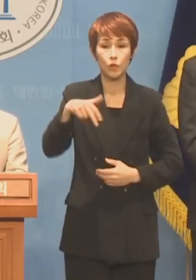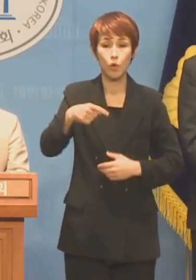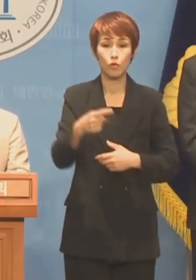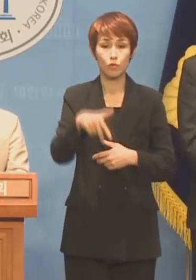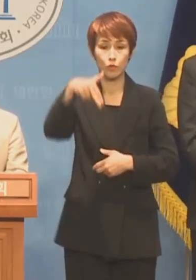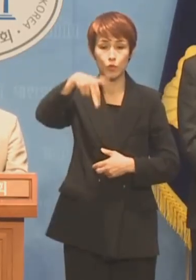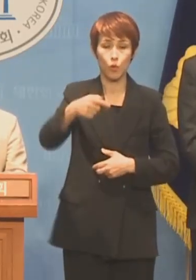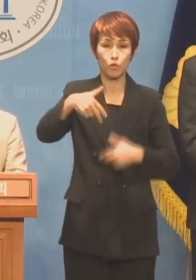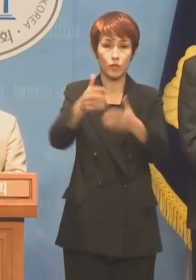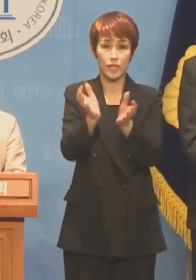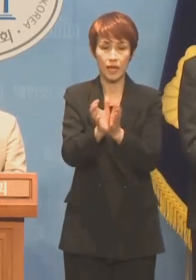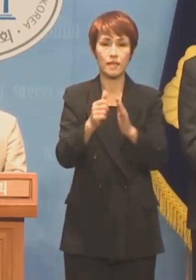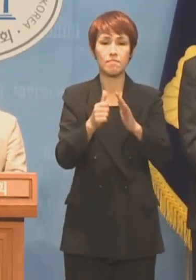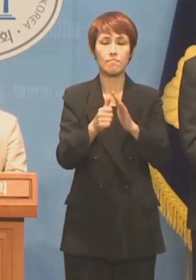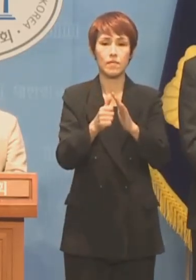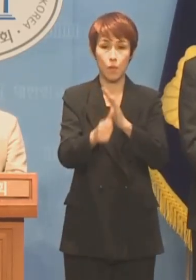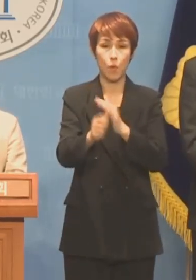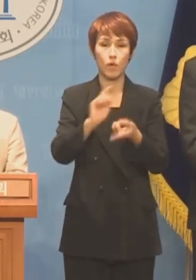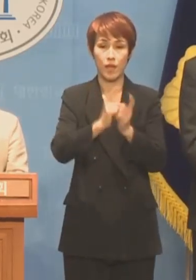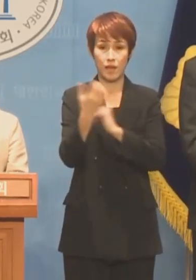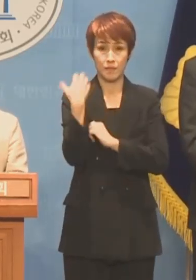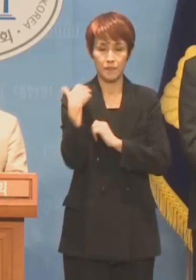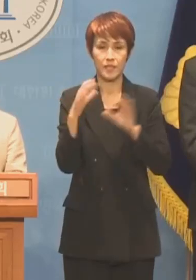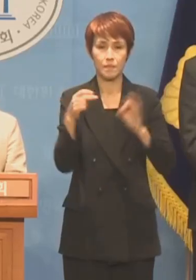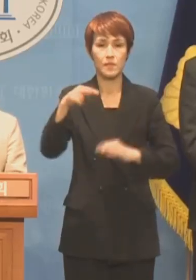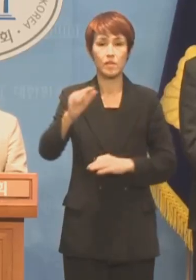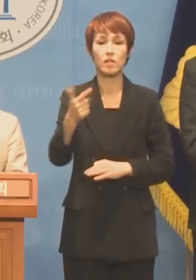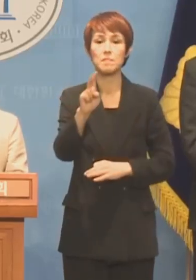조국혁신당 대표 권한대행 김선민입니다.